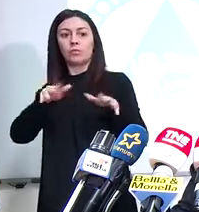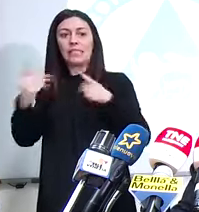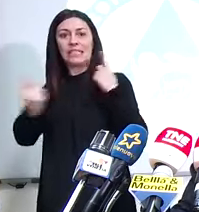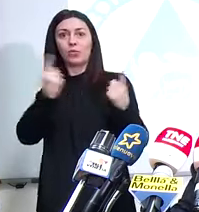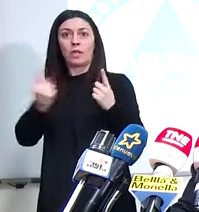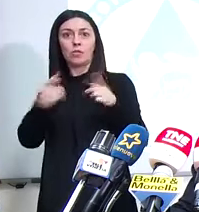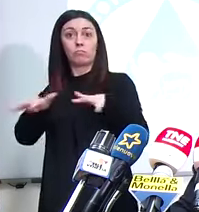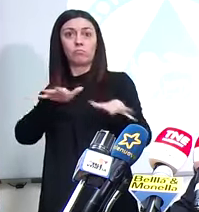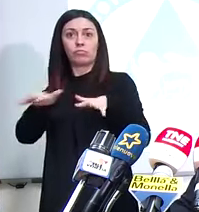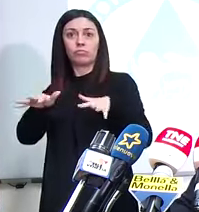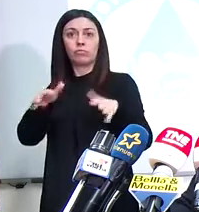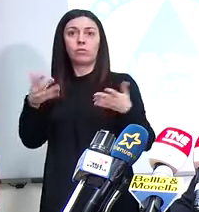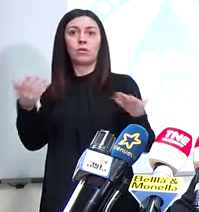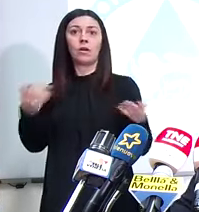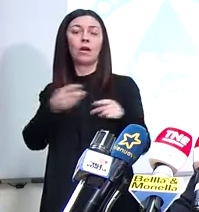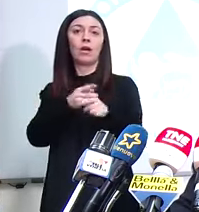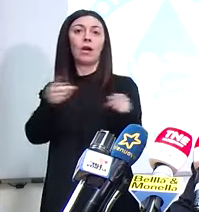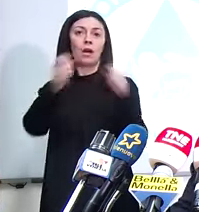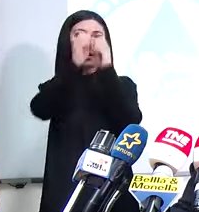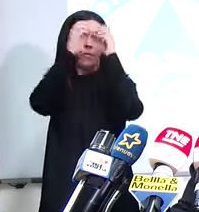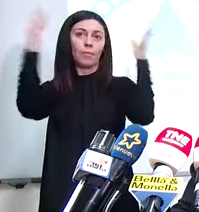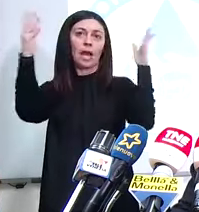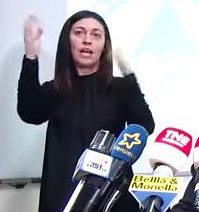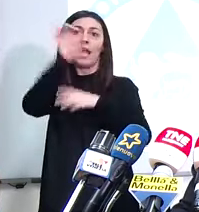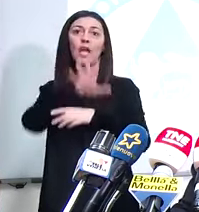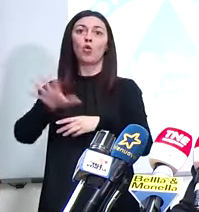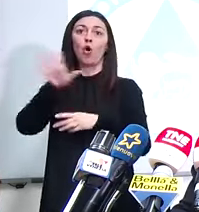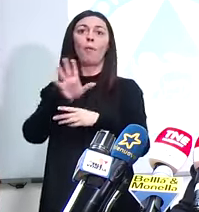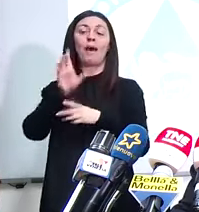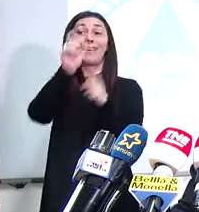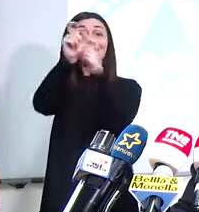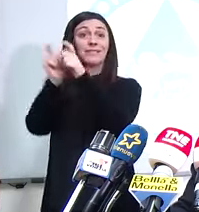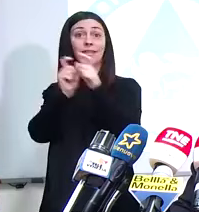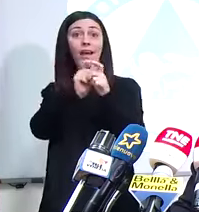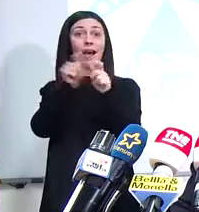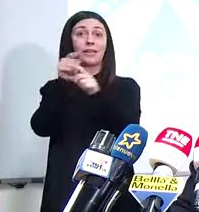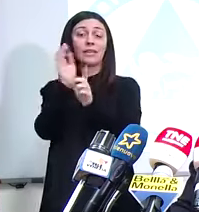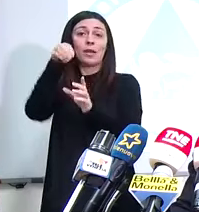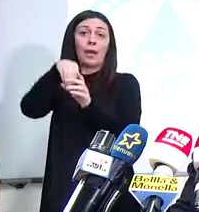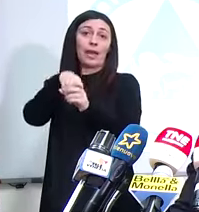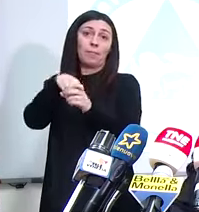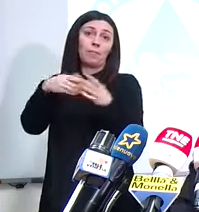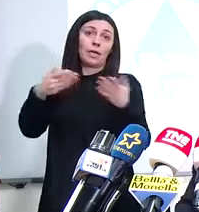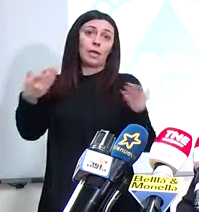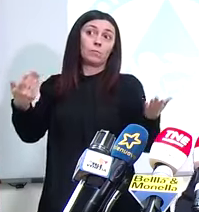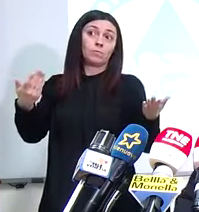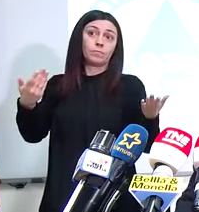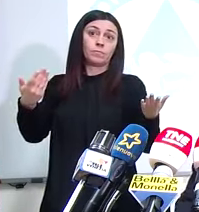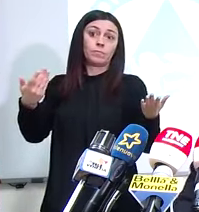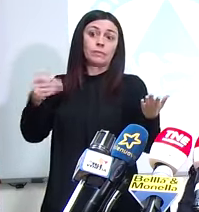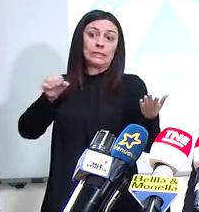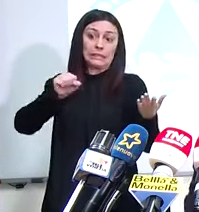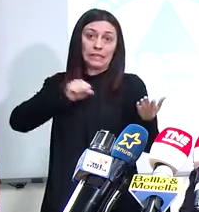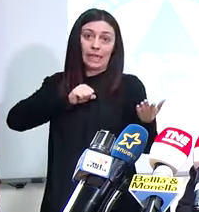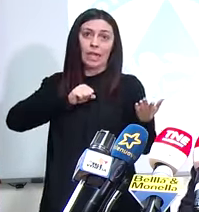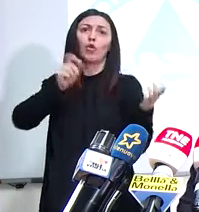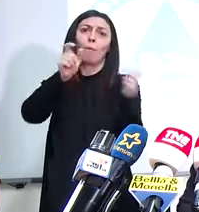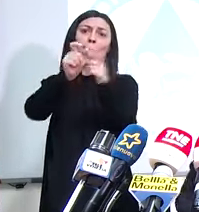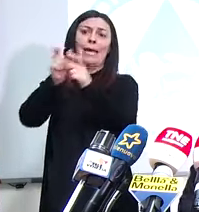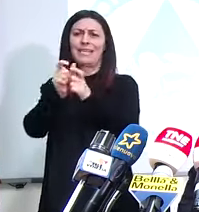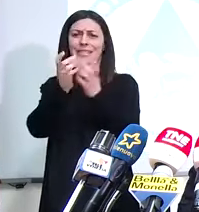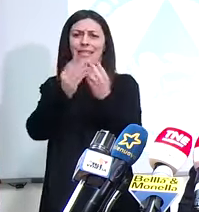membri non era un segreto nella serie di cucina le immagino che molti paesi vedano sta roba